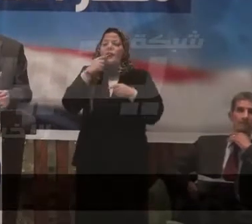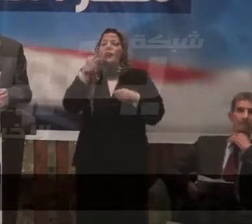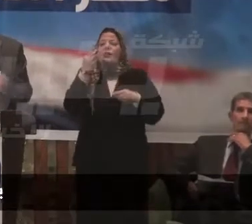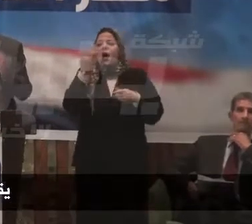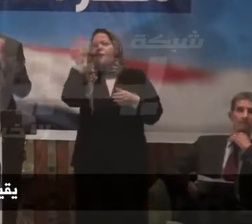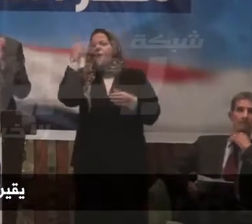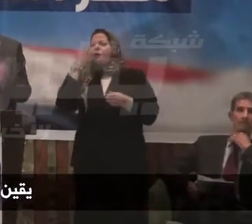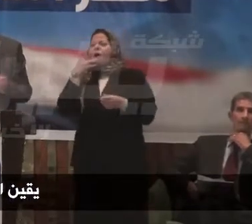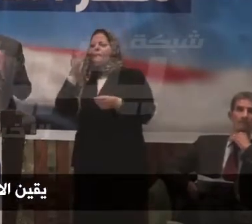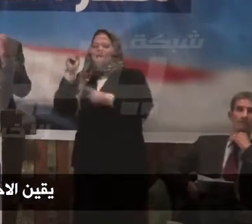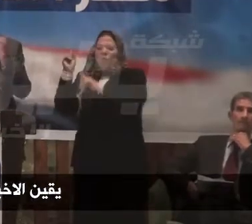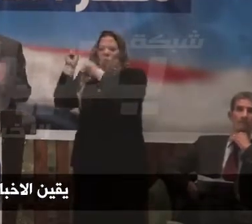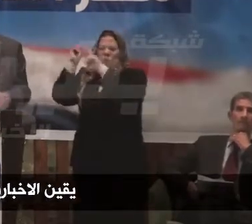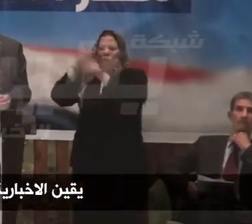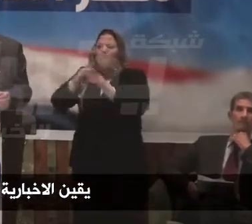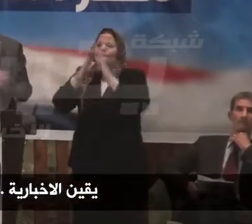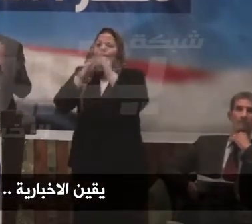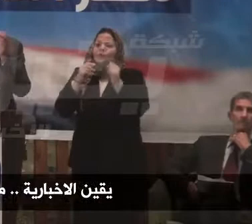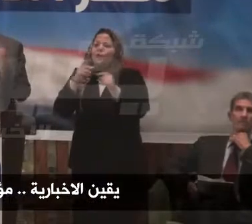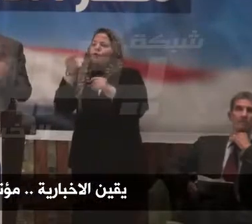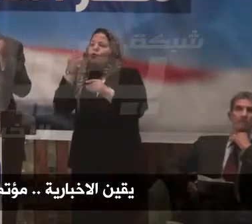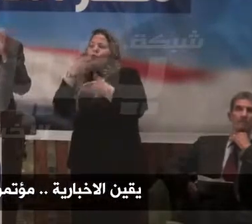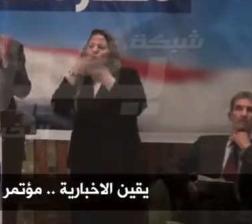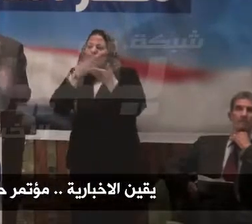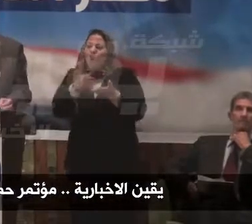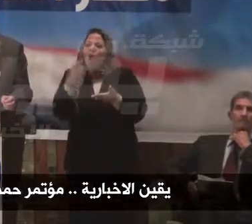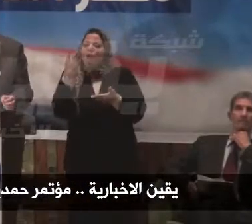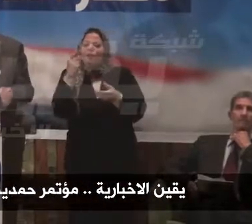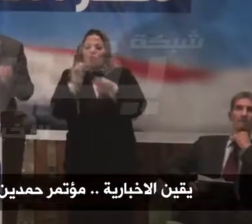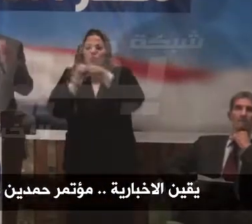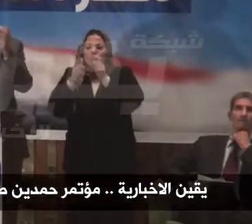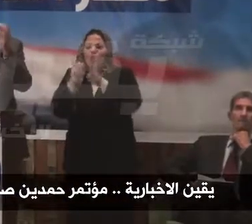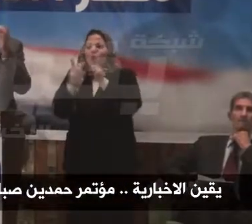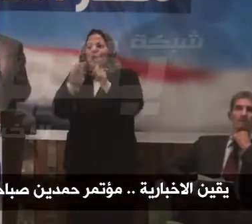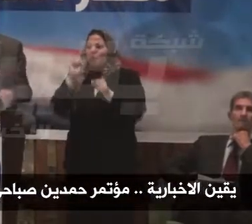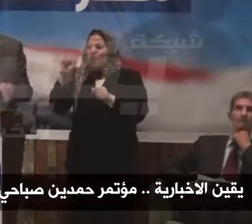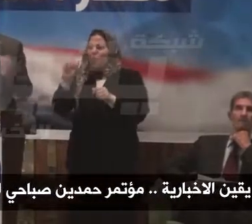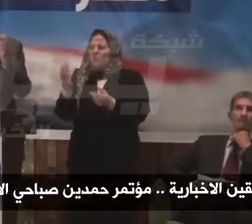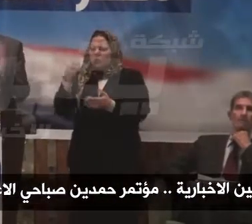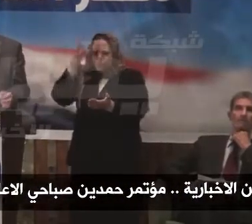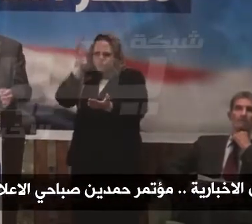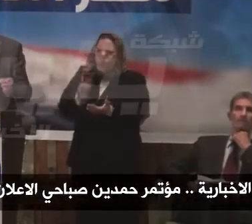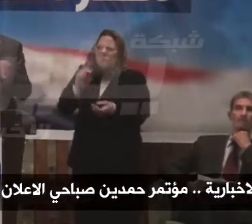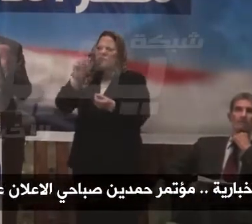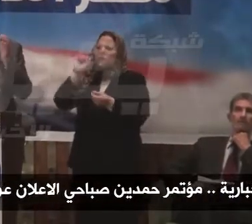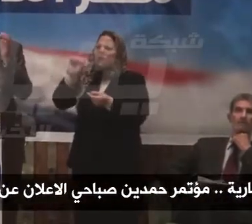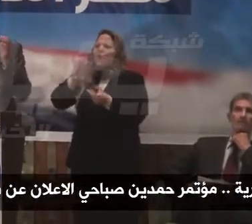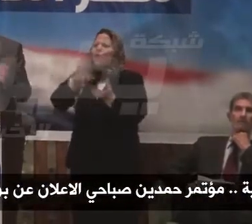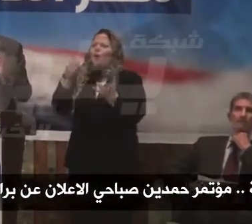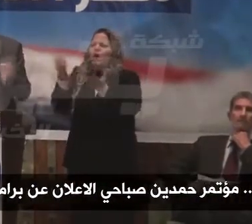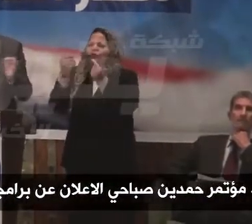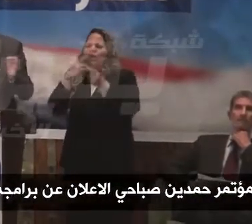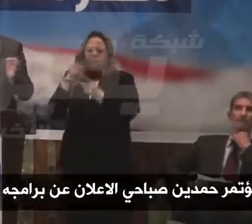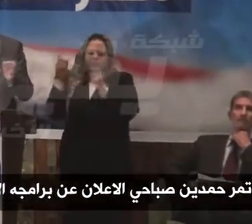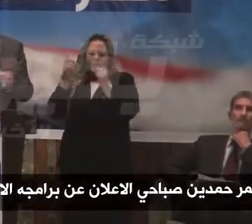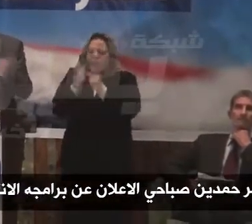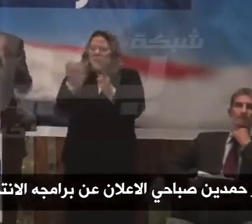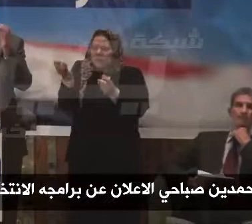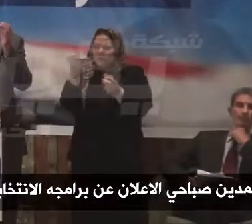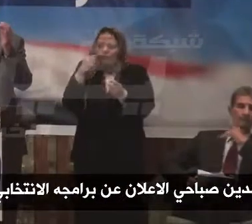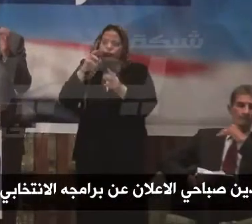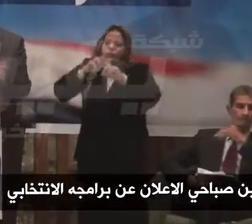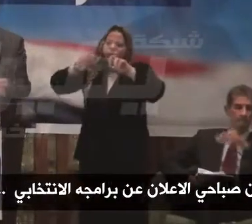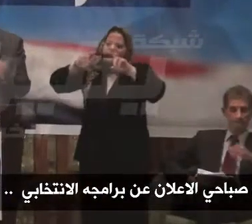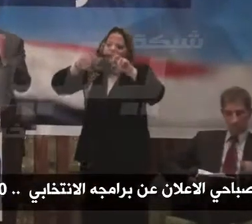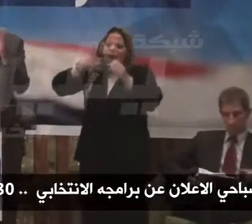سنة وصرفت عليها الدولة المصرية 2 مليار دولار واترمت نتائجها في أقرى الزبالة، رغم